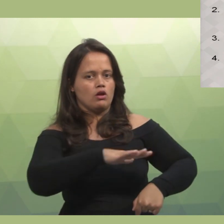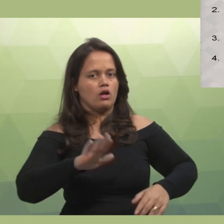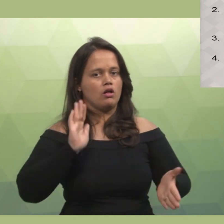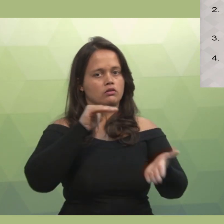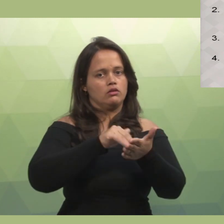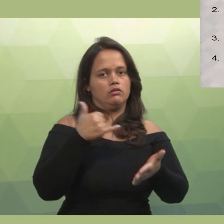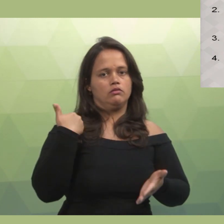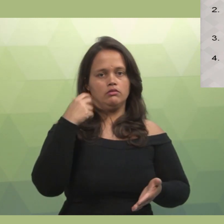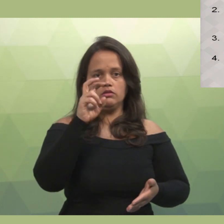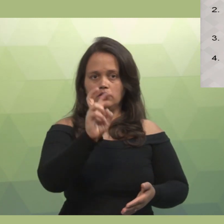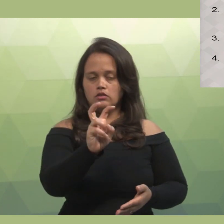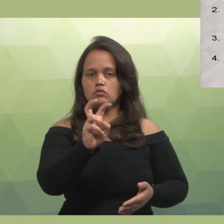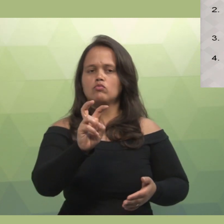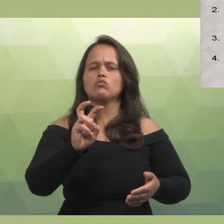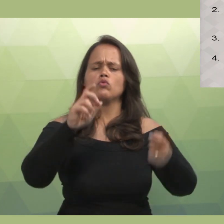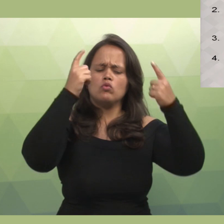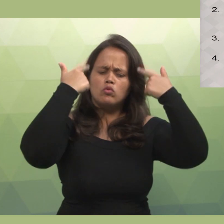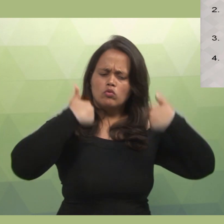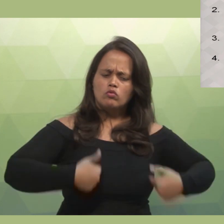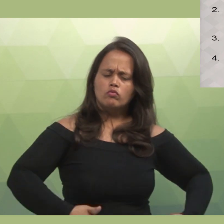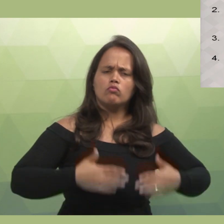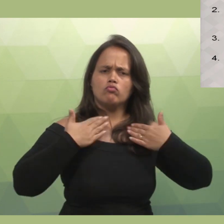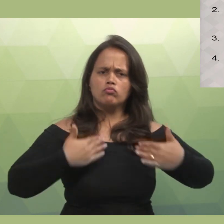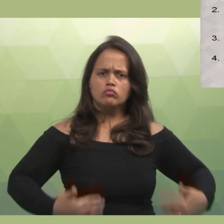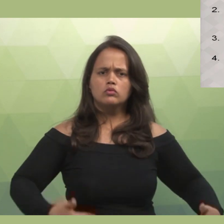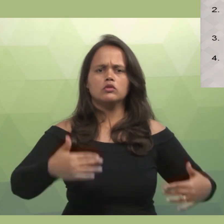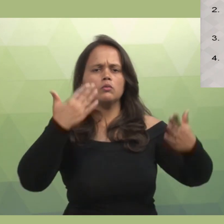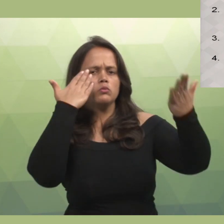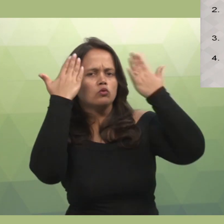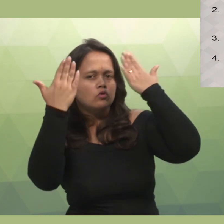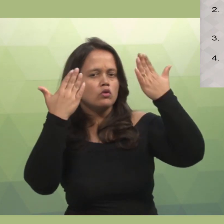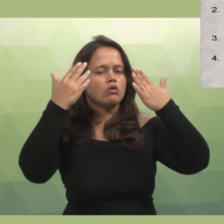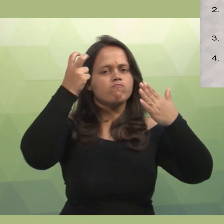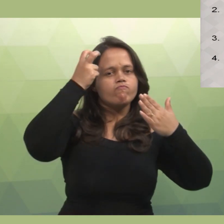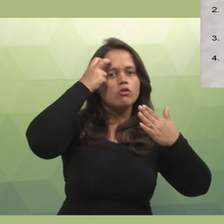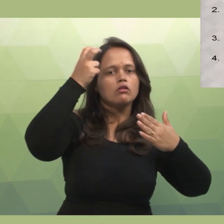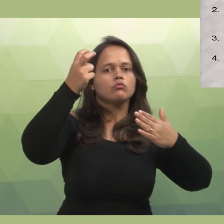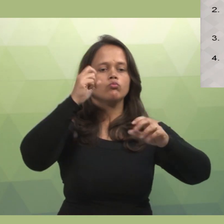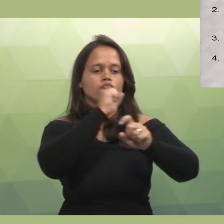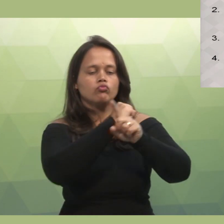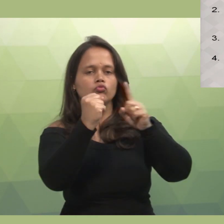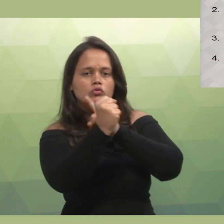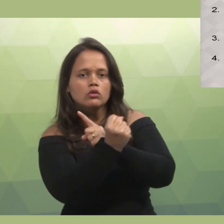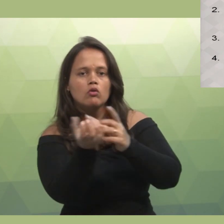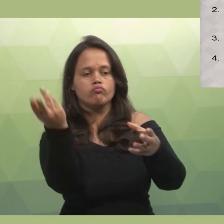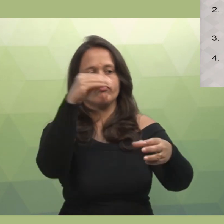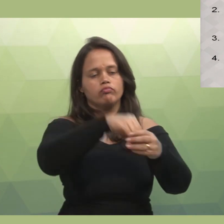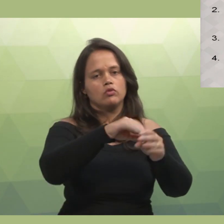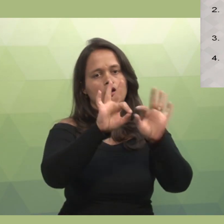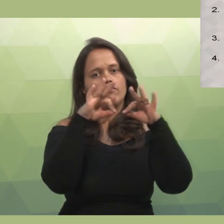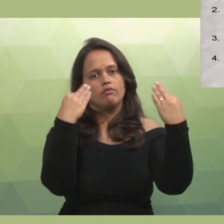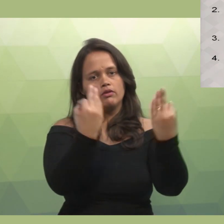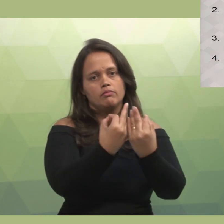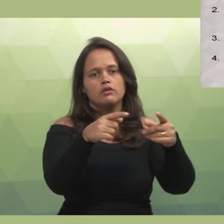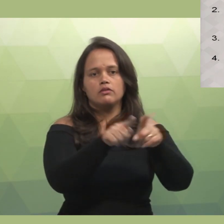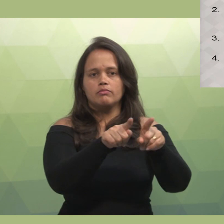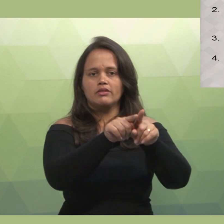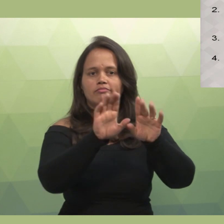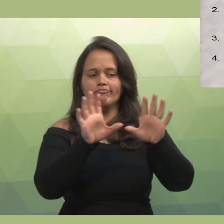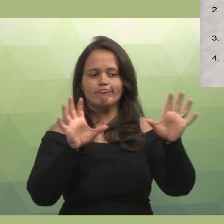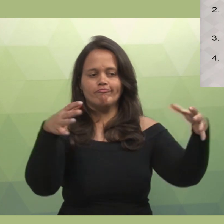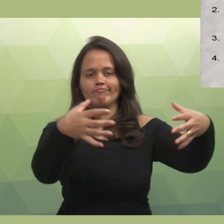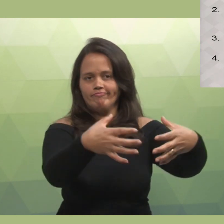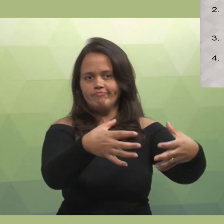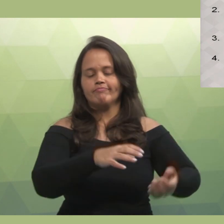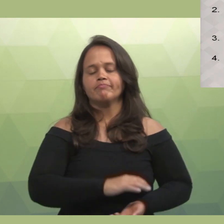social, complementando a ação da família e da comunidade. O ensino fundamental é obrigatório e